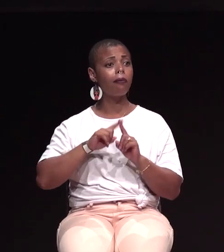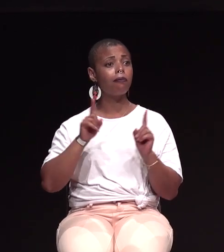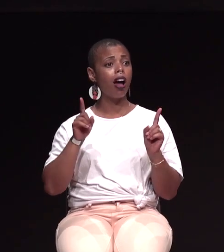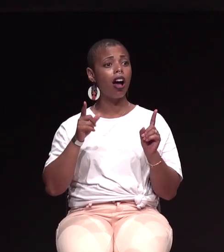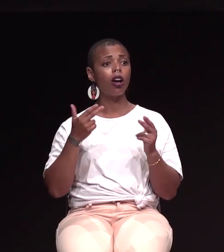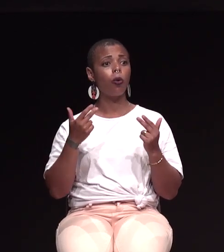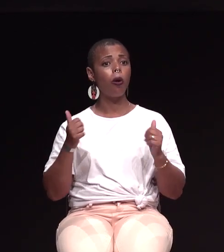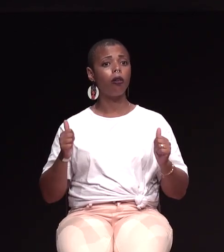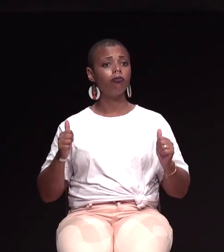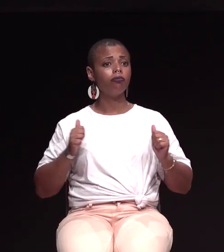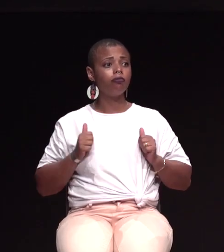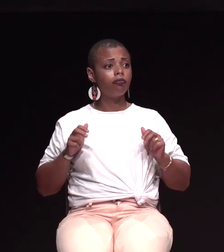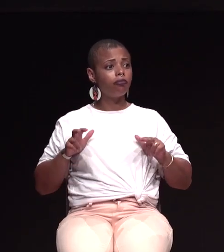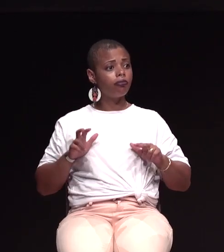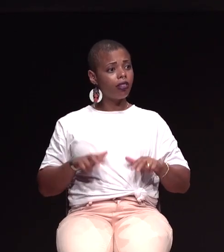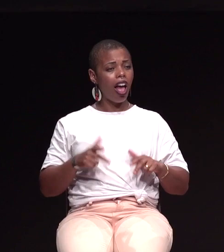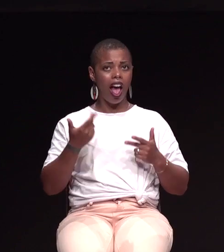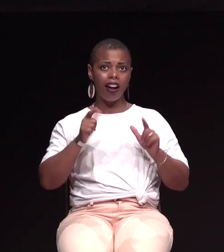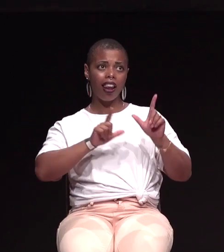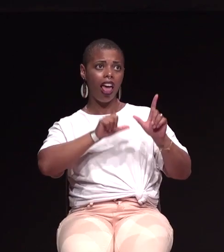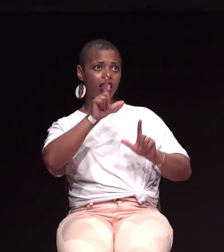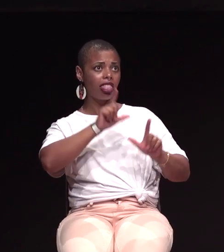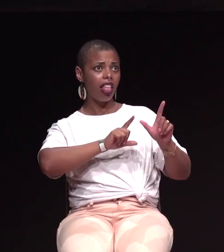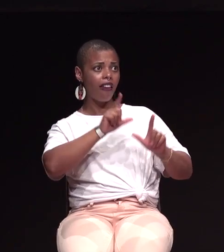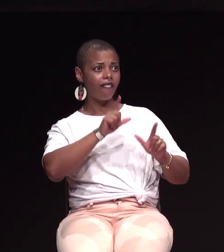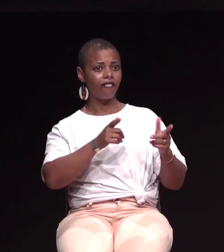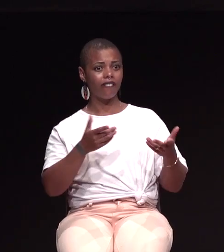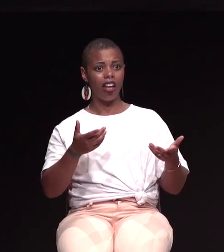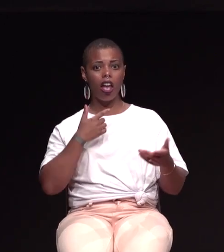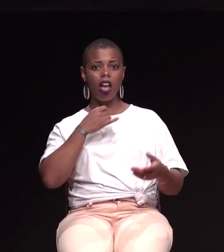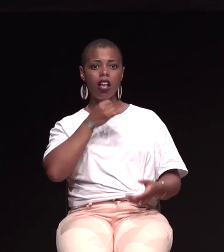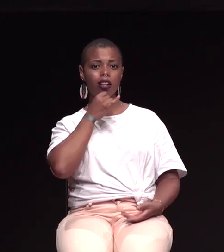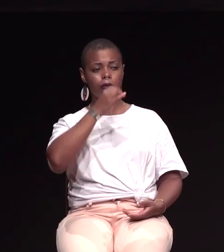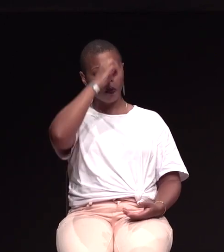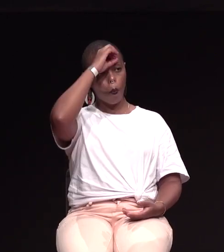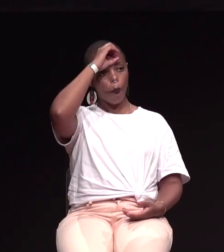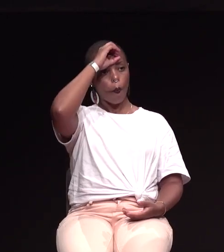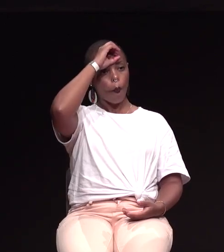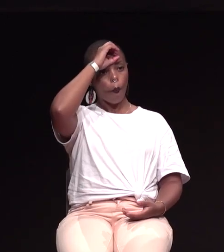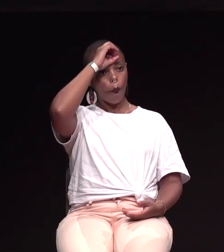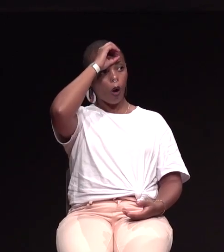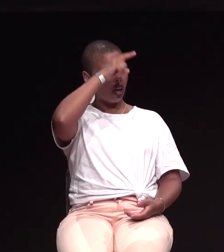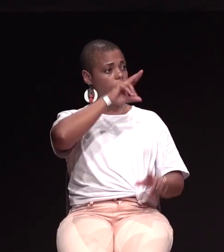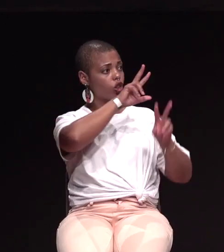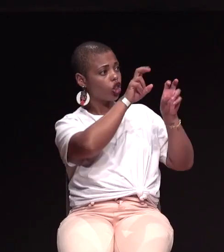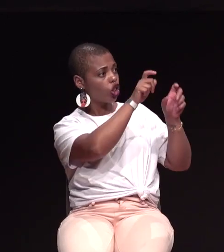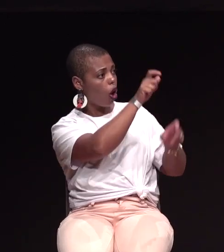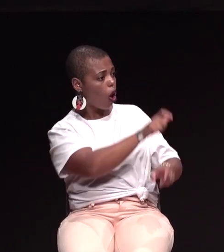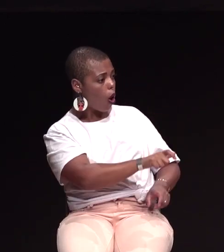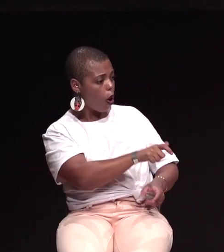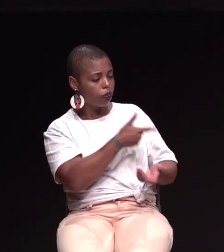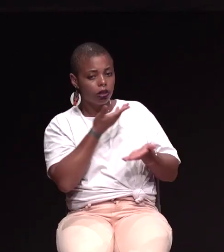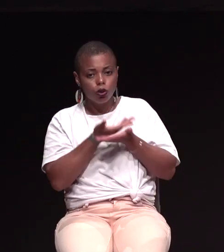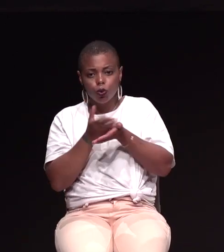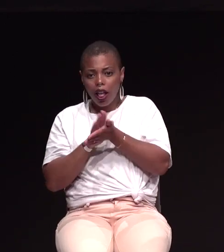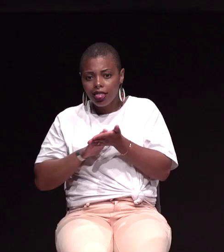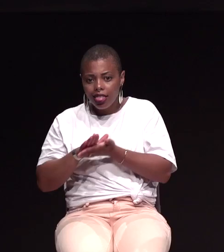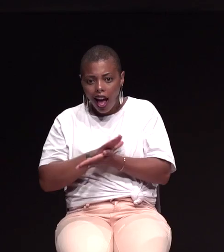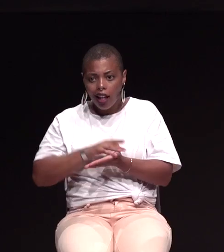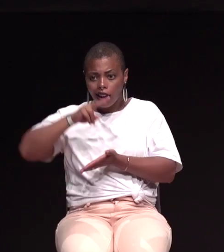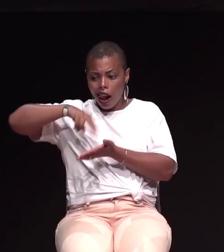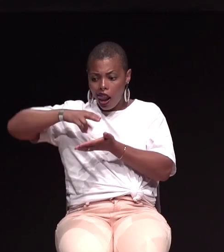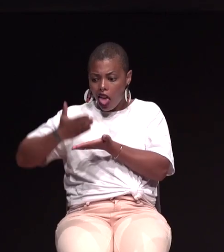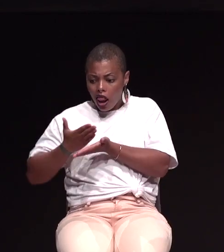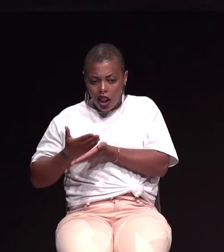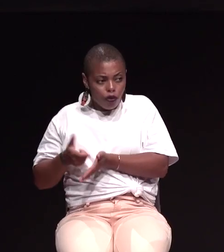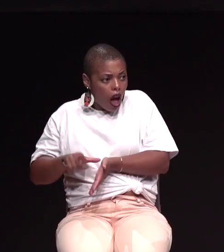sofá de apresentadoras de TV, né? De programas de TV. E não estudam, não leem